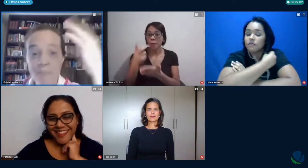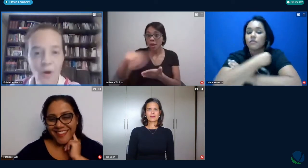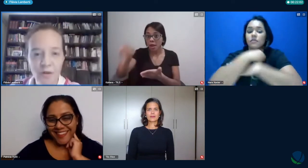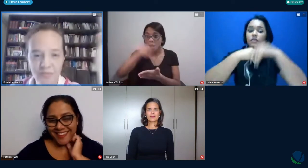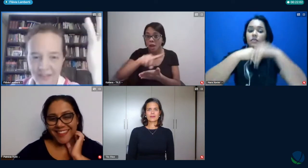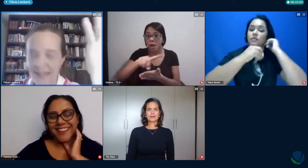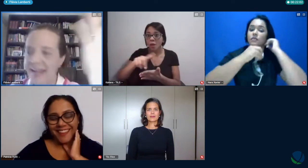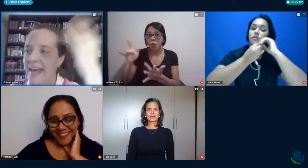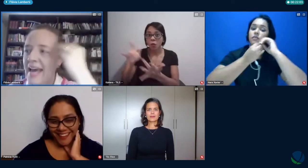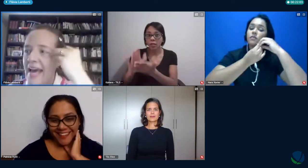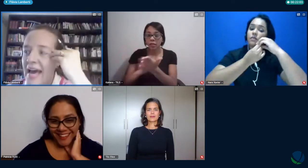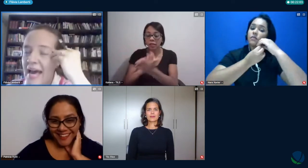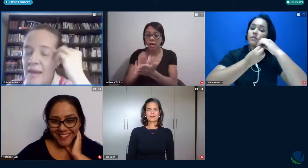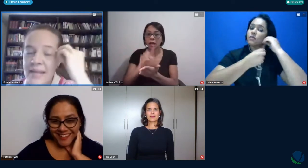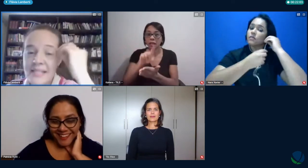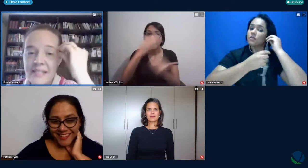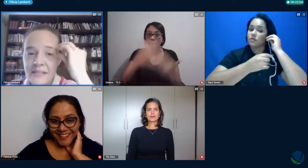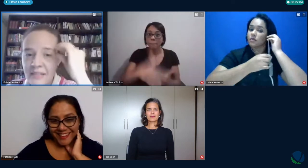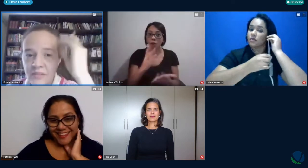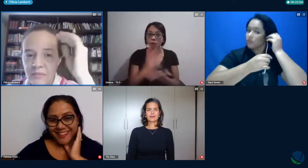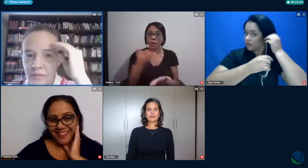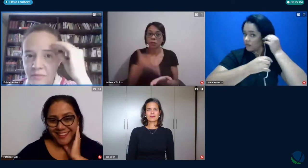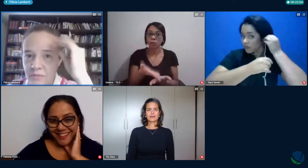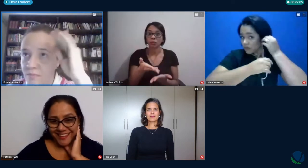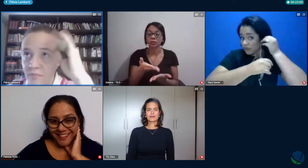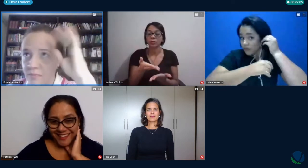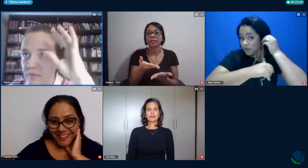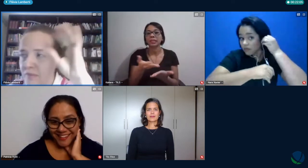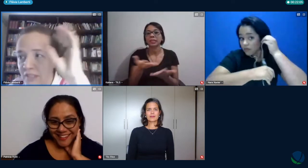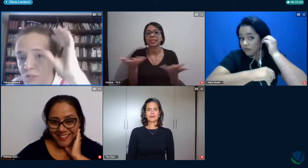é a prova, né? Mas, assim,